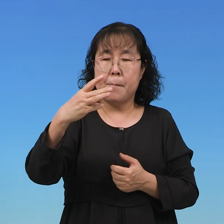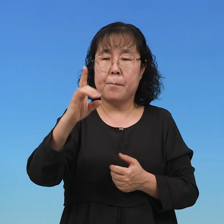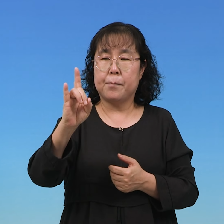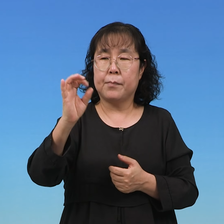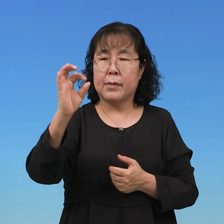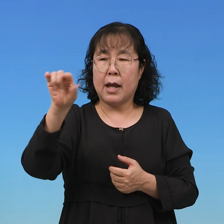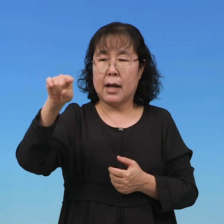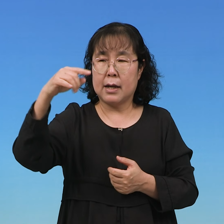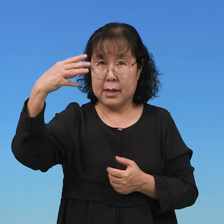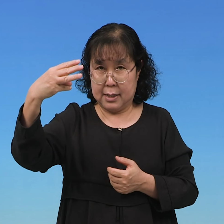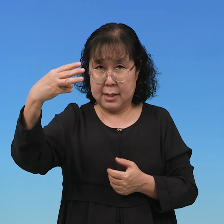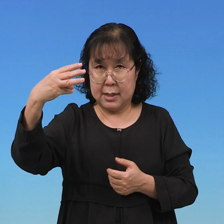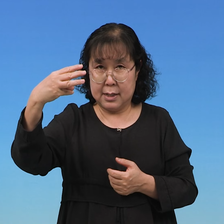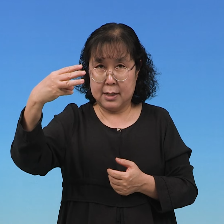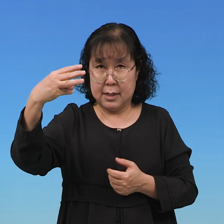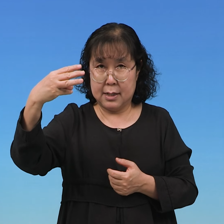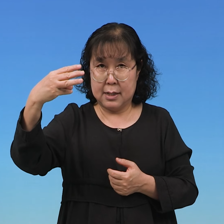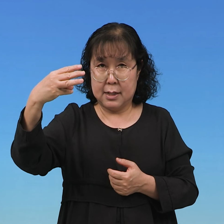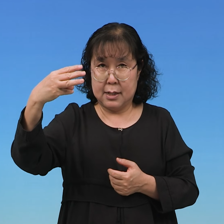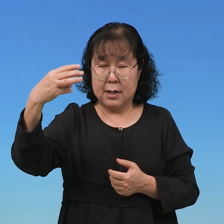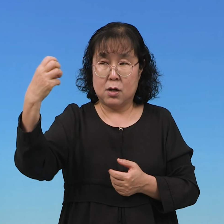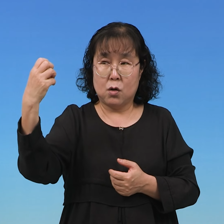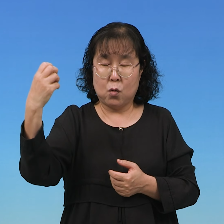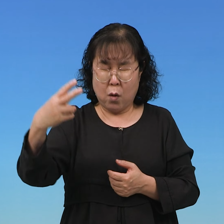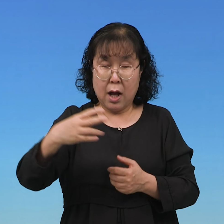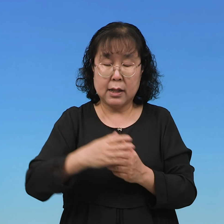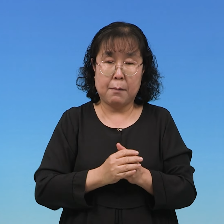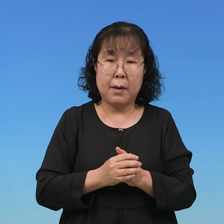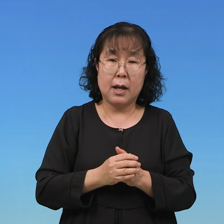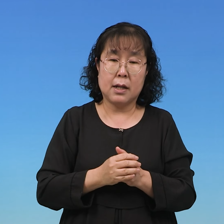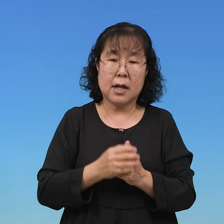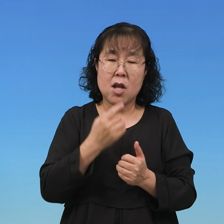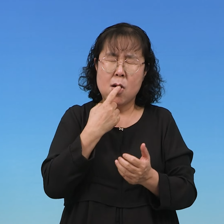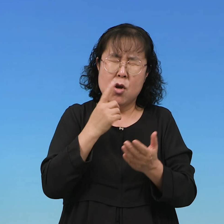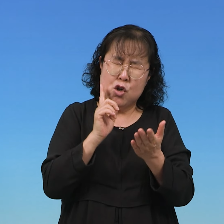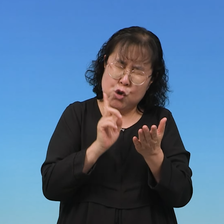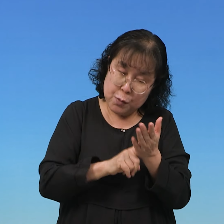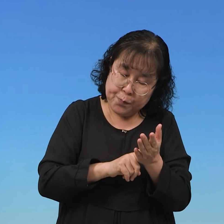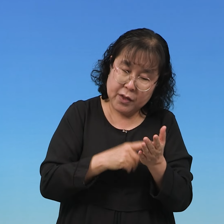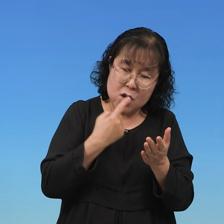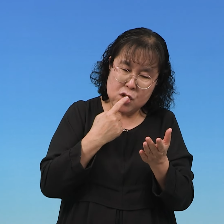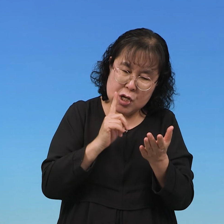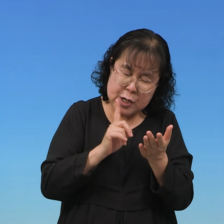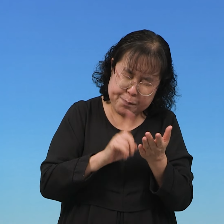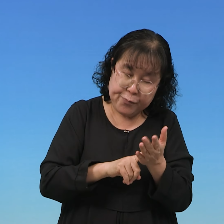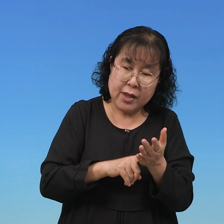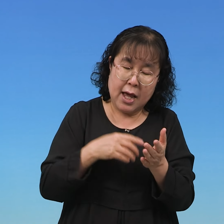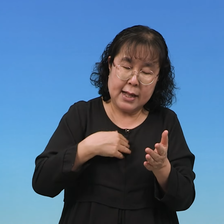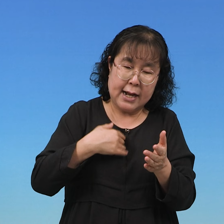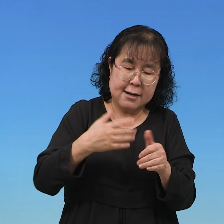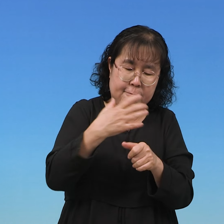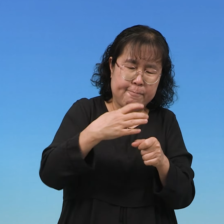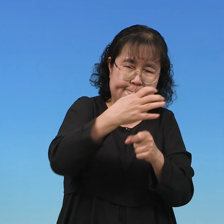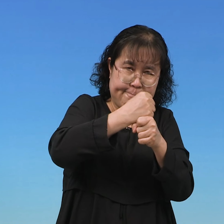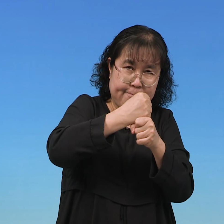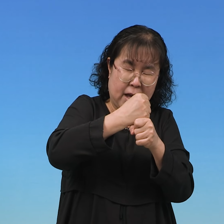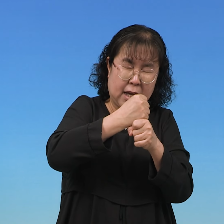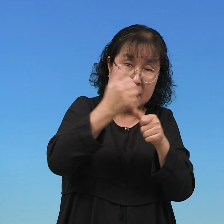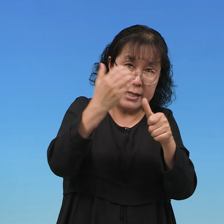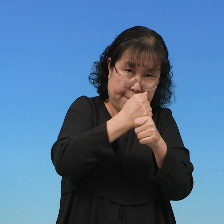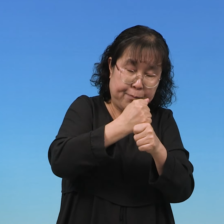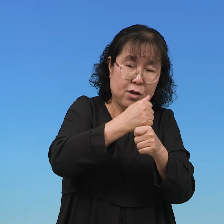앞에 easily라는 단어가 있어요. 그러니까 쉽게 얽매이게 만드는 죄예요. 쉽게.